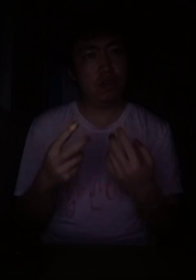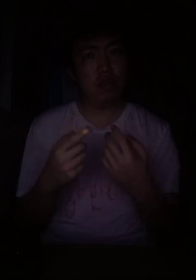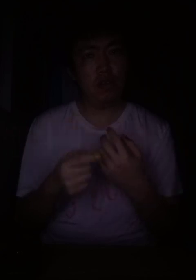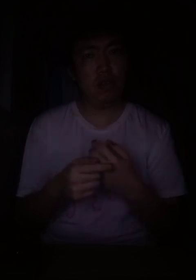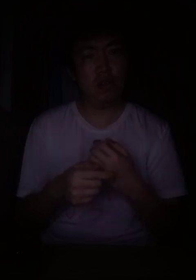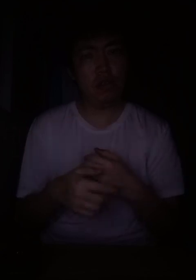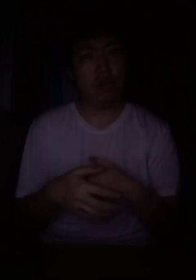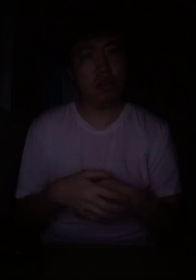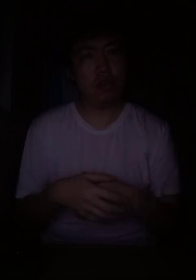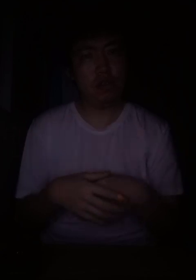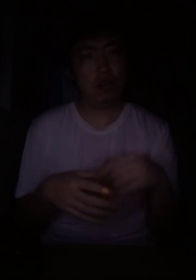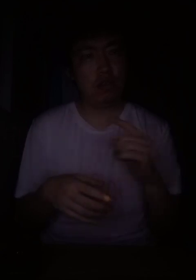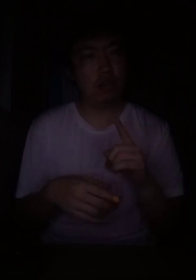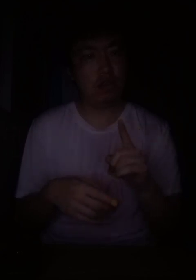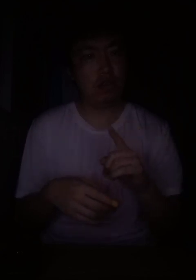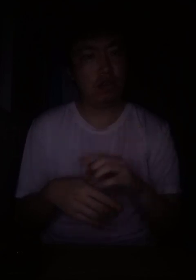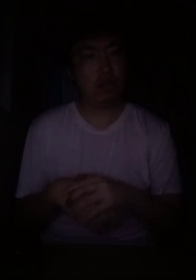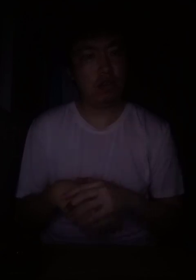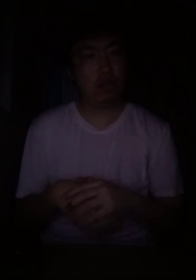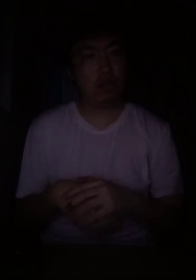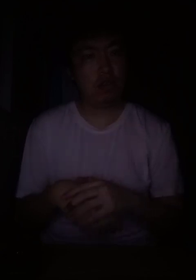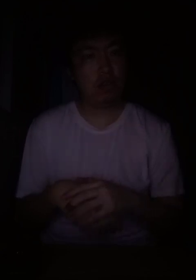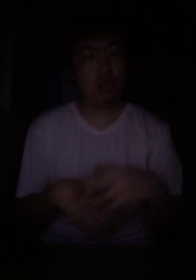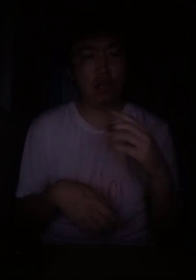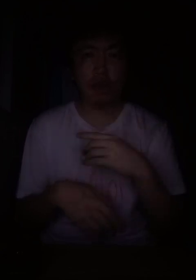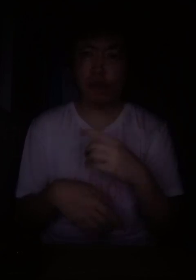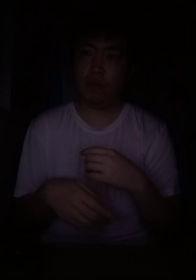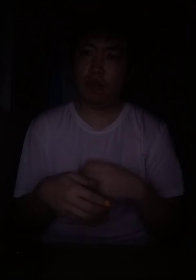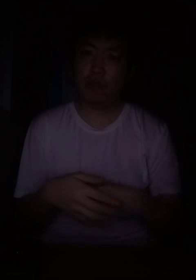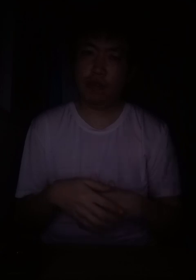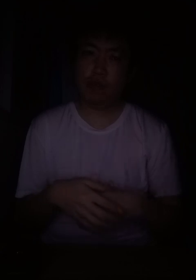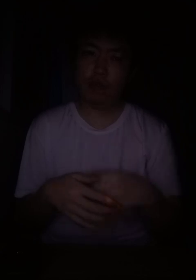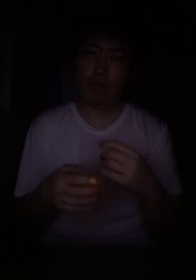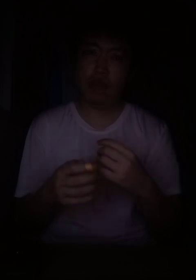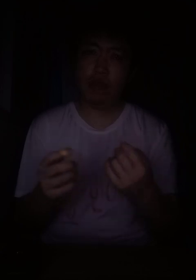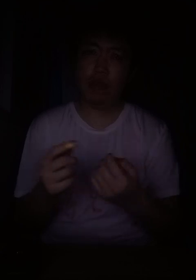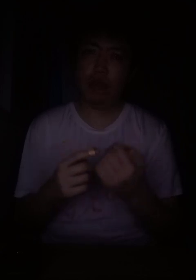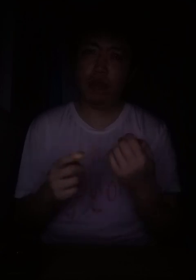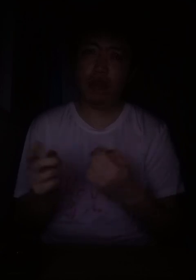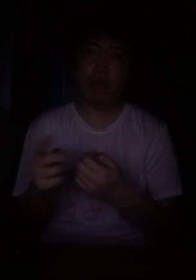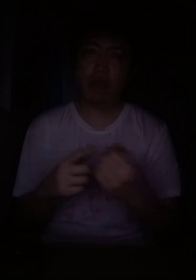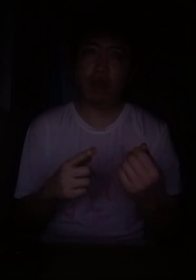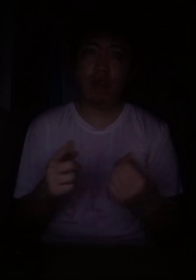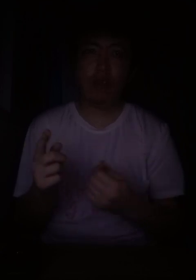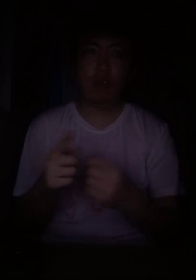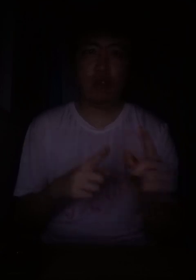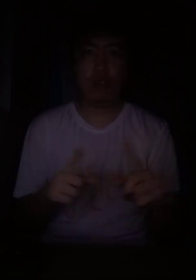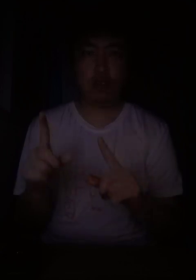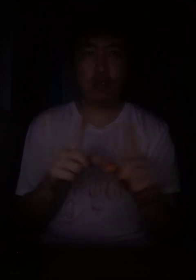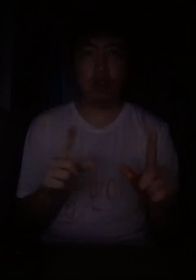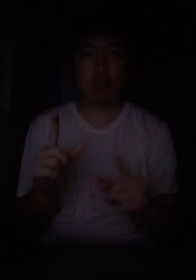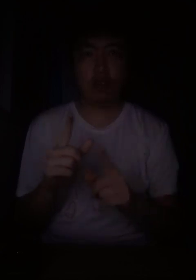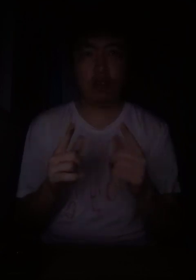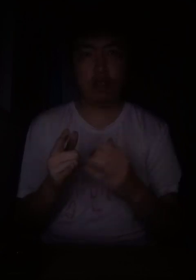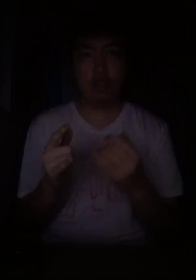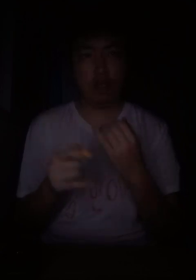이름을 광명이라고 지으셨다면서요? 네, 지금은 베토벤이라고 이름을 바꿨고요. 네. 네. 아직 살아있습니까? 예, 아직은 살아있는데